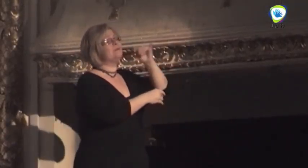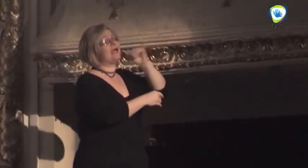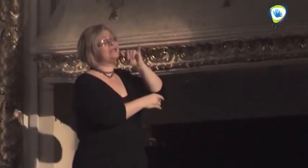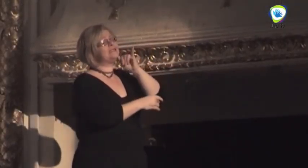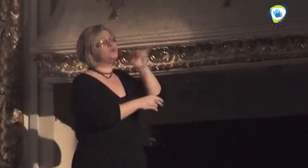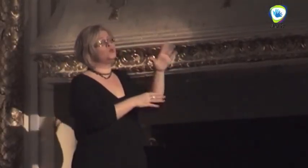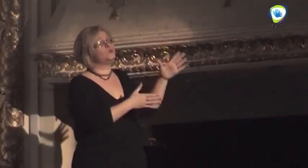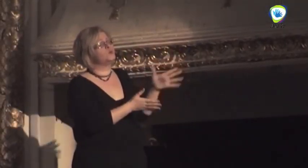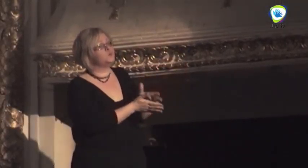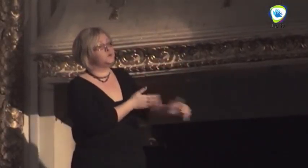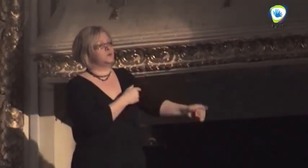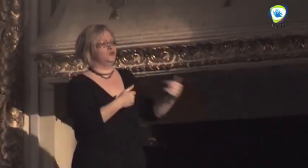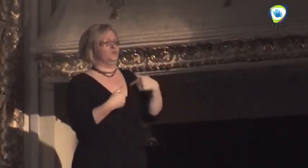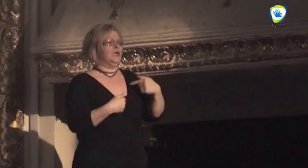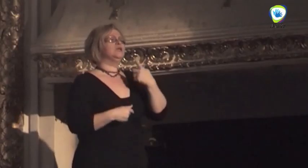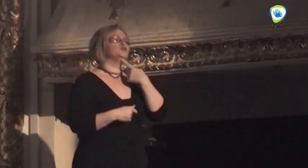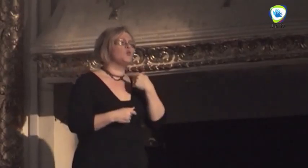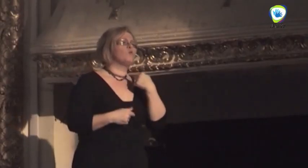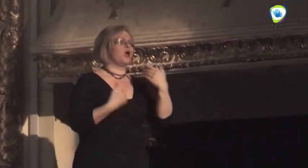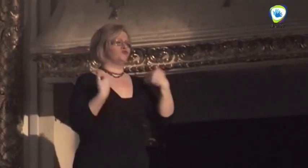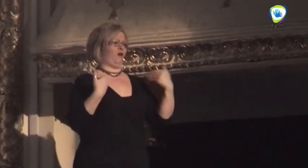Ugyanis a